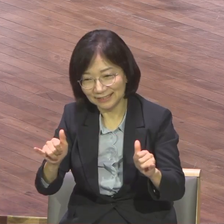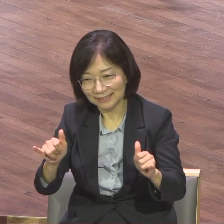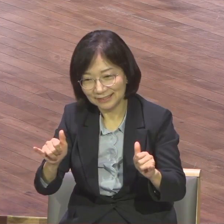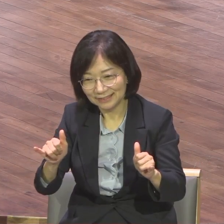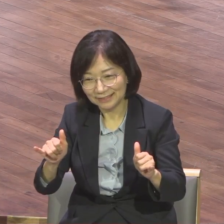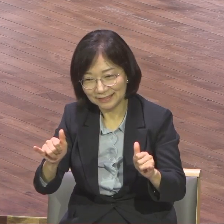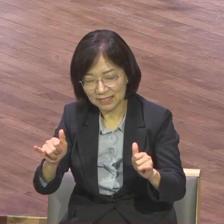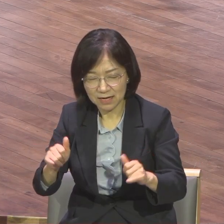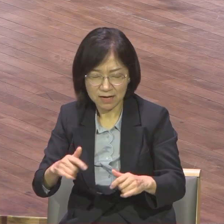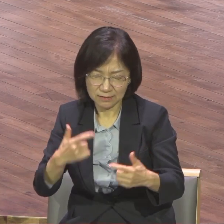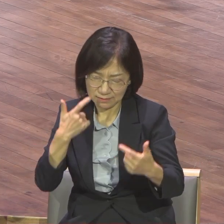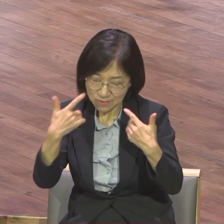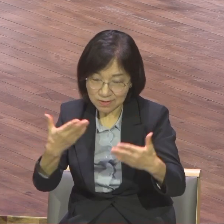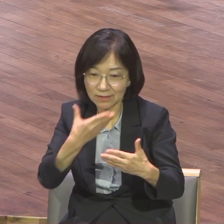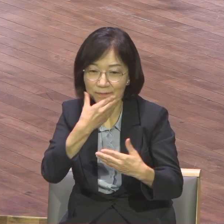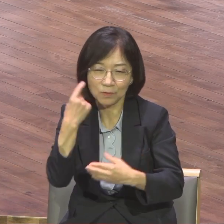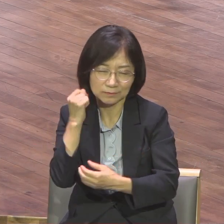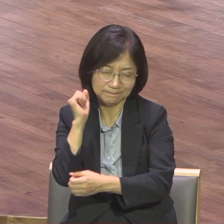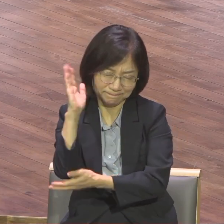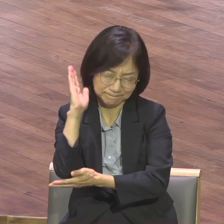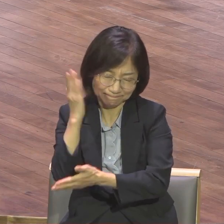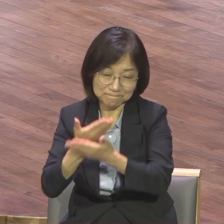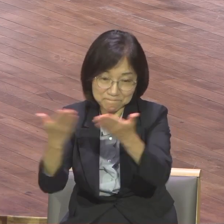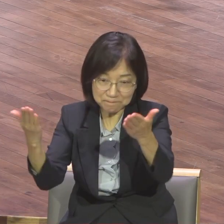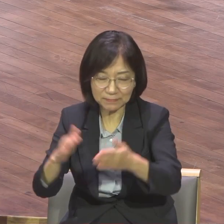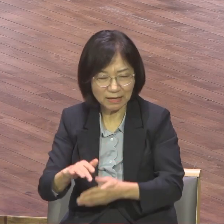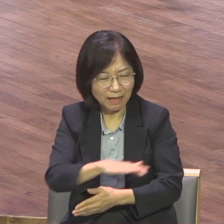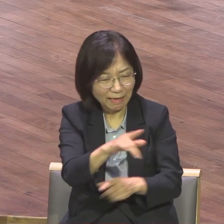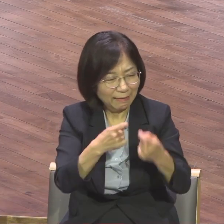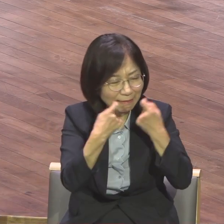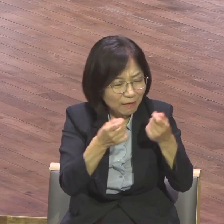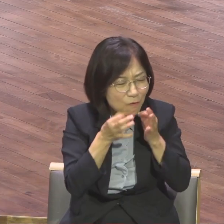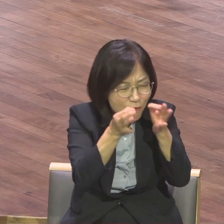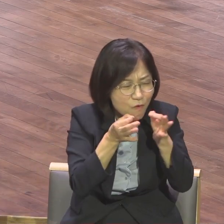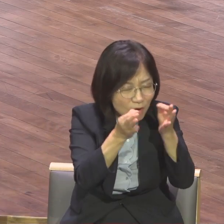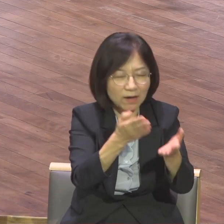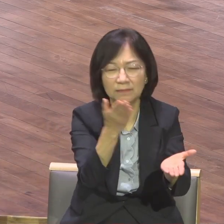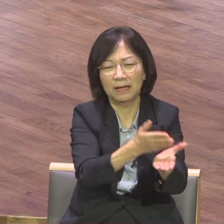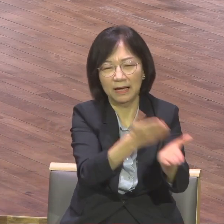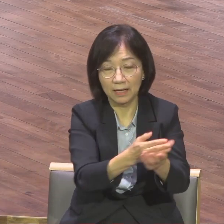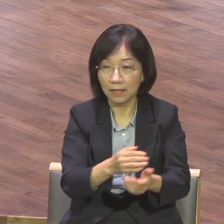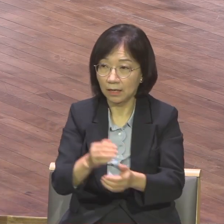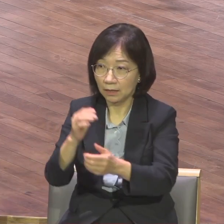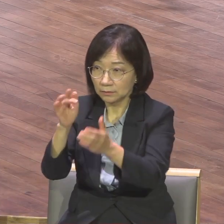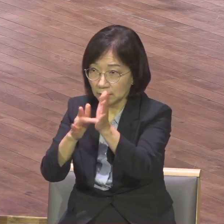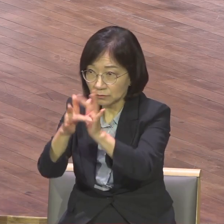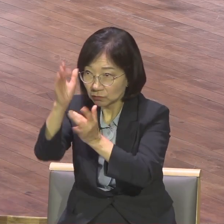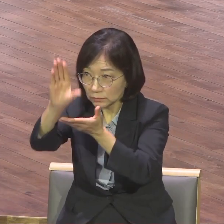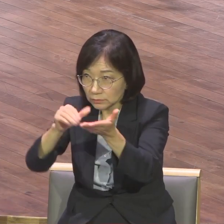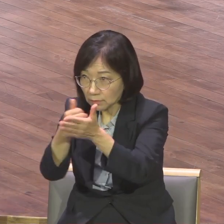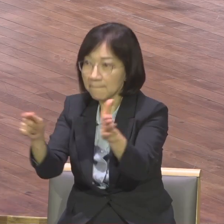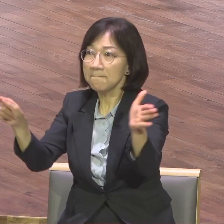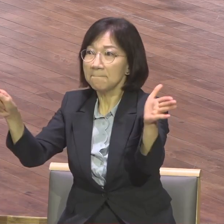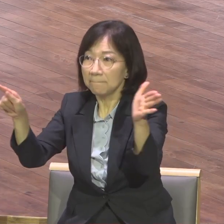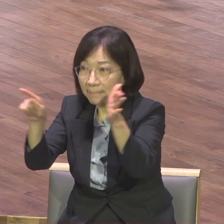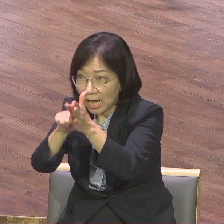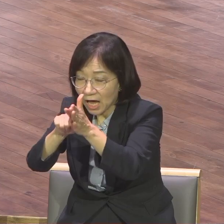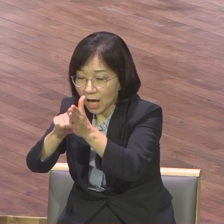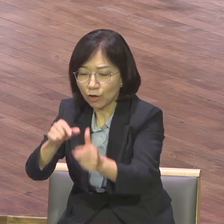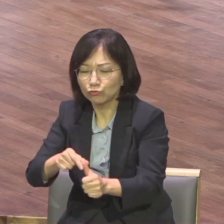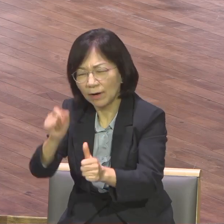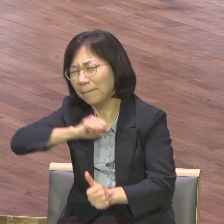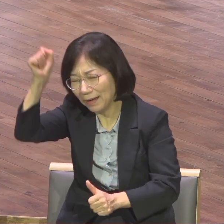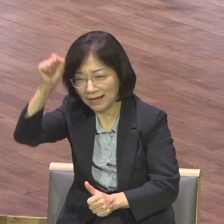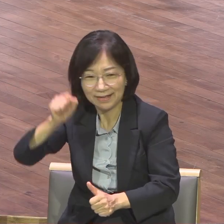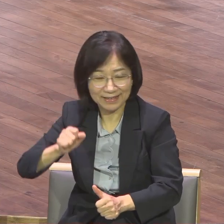것을 선포한 것입니다. 노력 필요 없어. 형식 필요 없어. 믿어라. 이 그리스도를 믿기만 하면 구원을